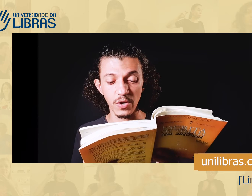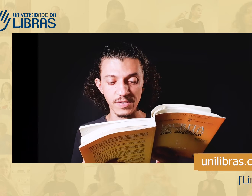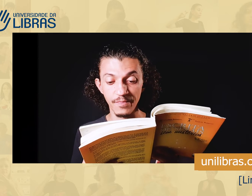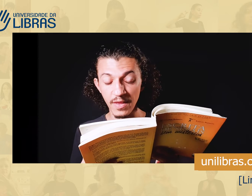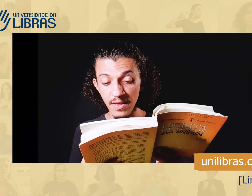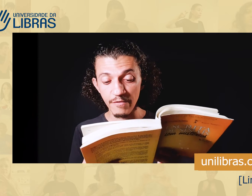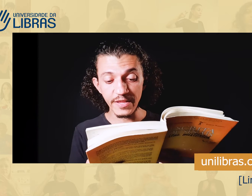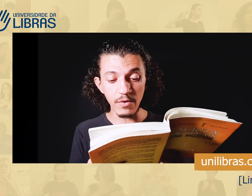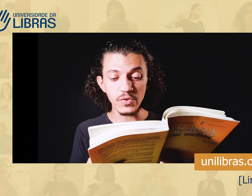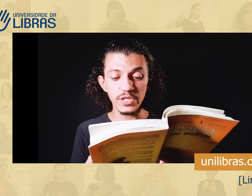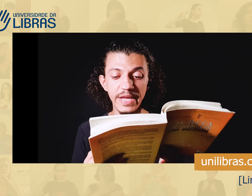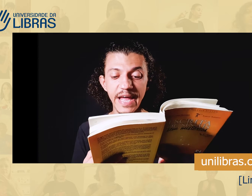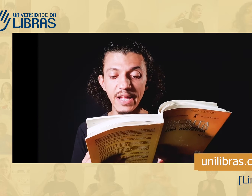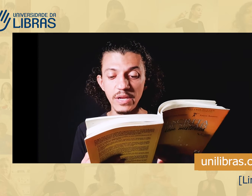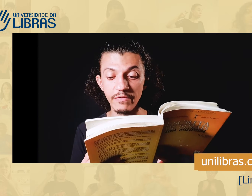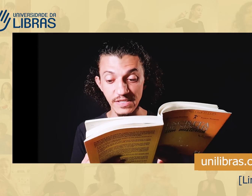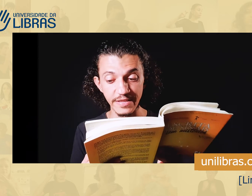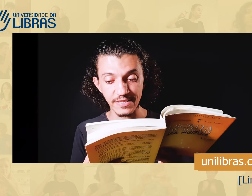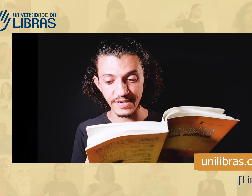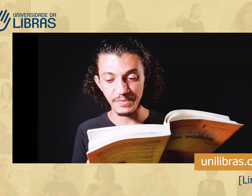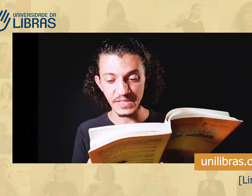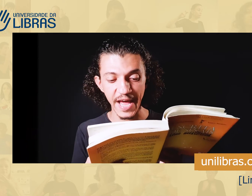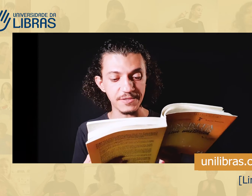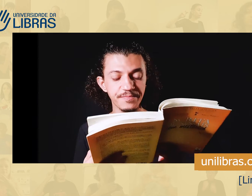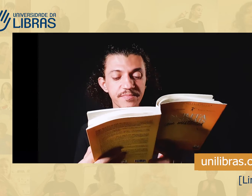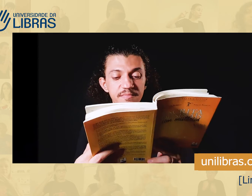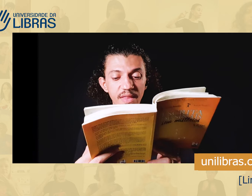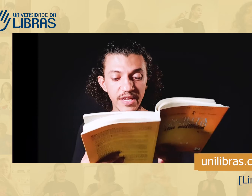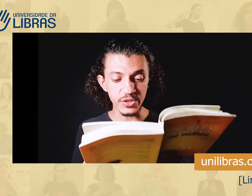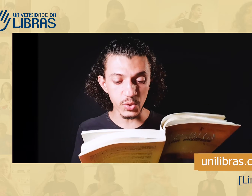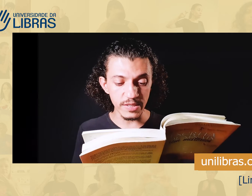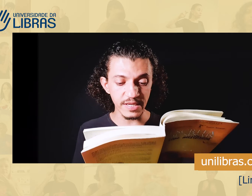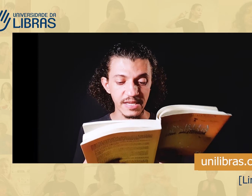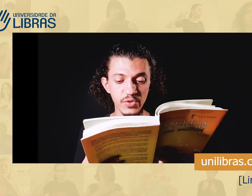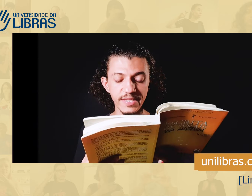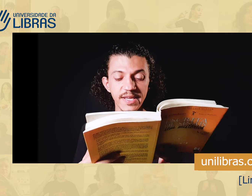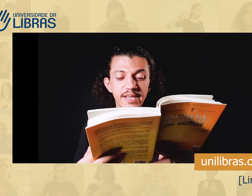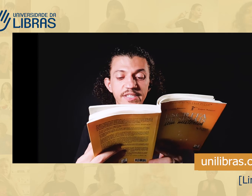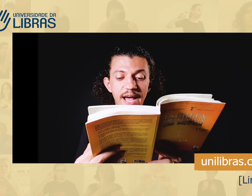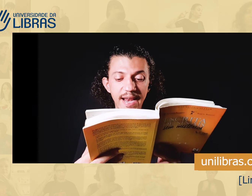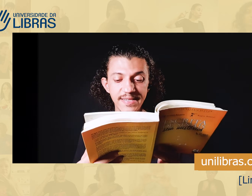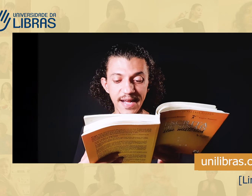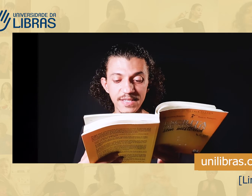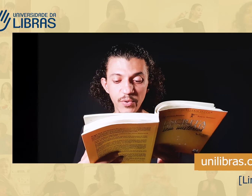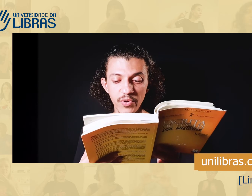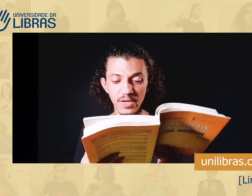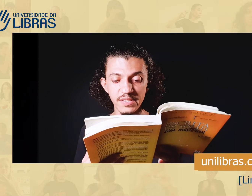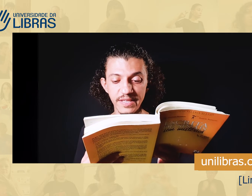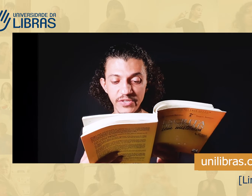pessoas. Foi então que surgiu a ideia do livro Escrita de Sinais Sem Mistérios e de todas as ações já realizadas por nós desde